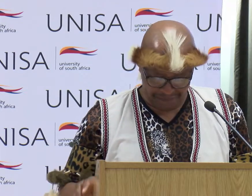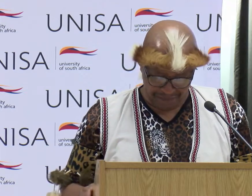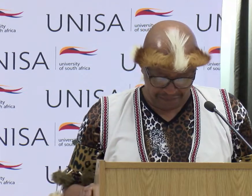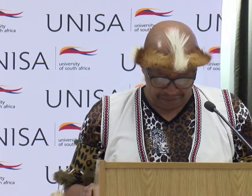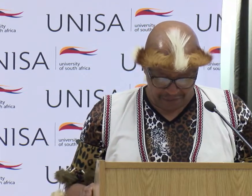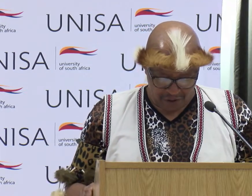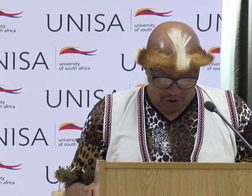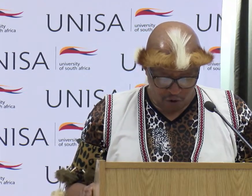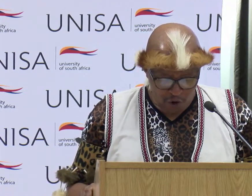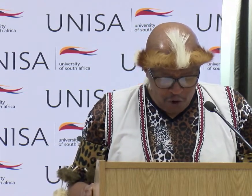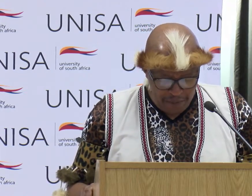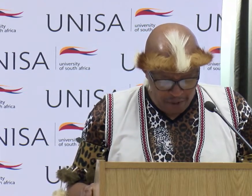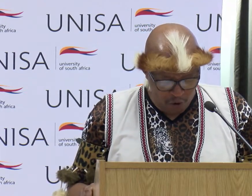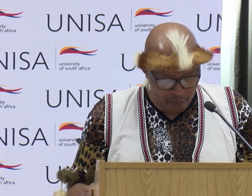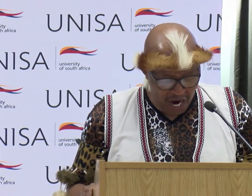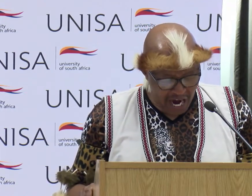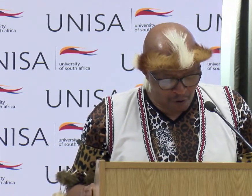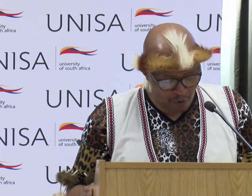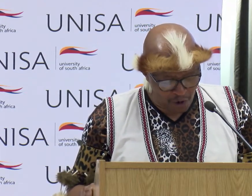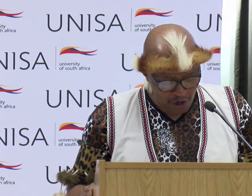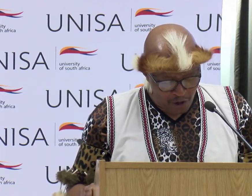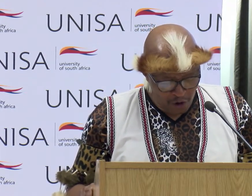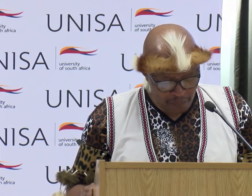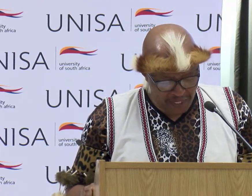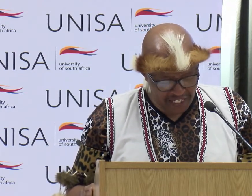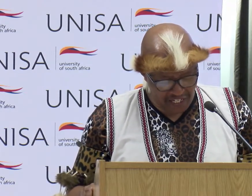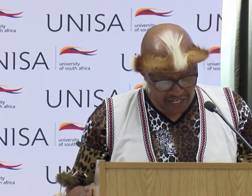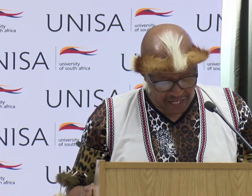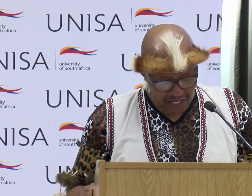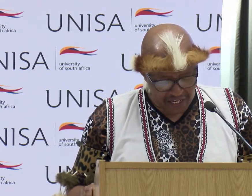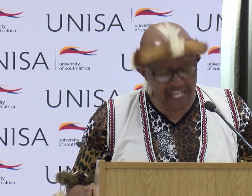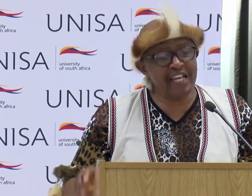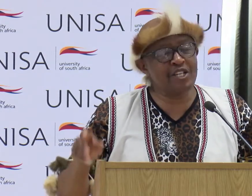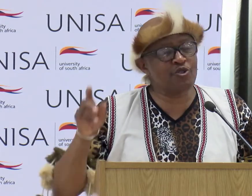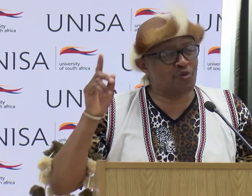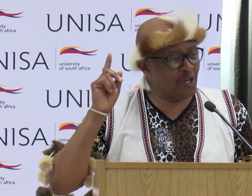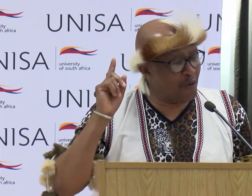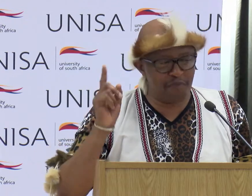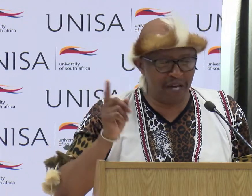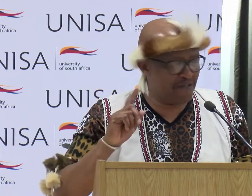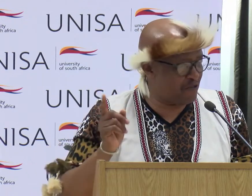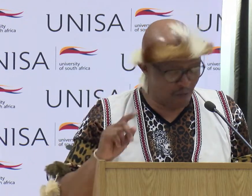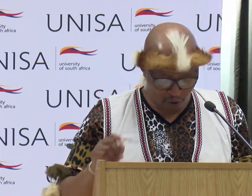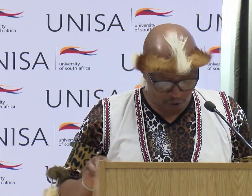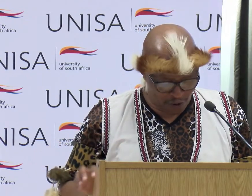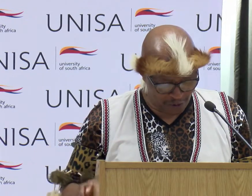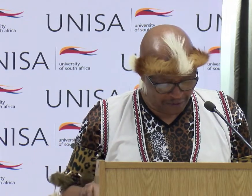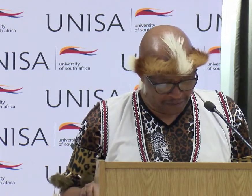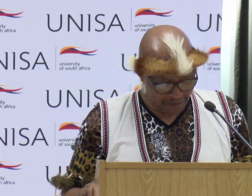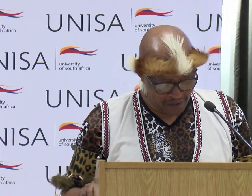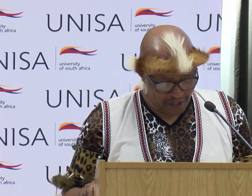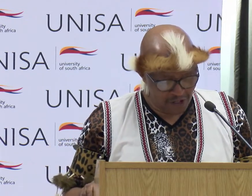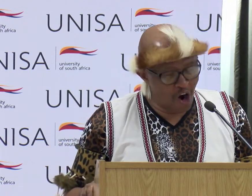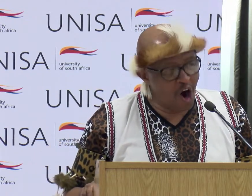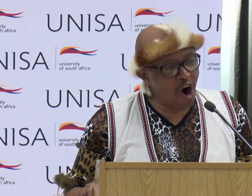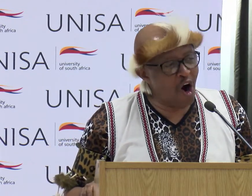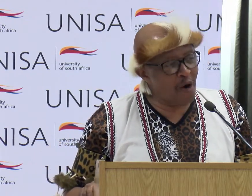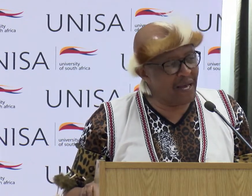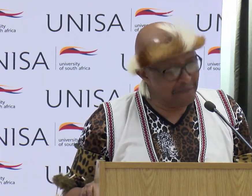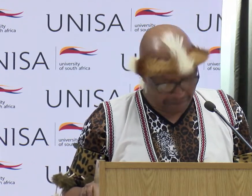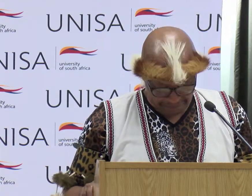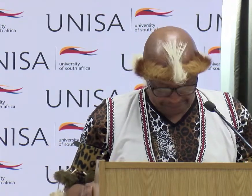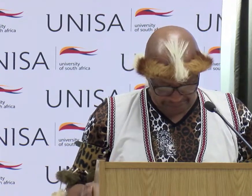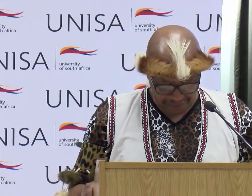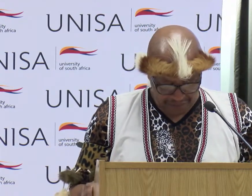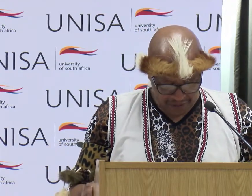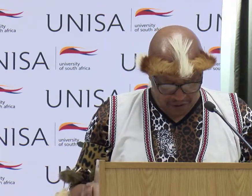sempilo ulwimi nguphawu lokuphila izwi lomphefumulo